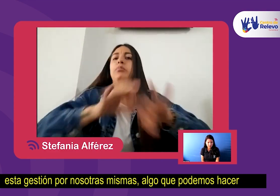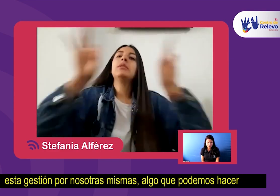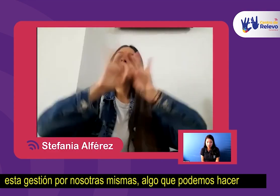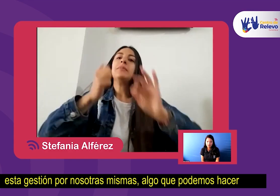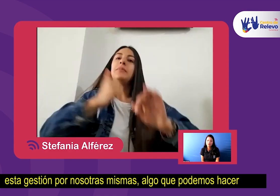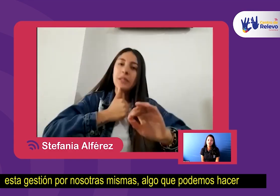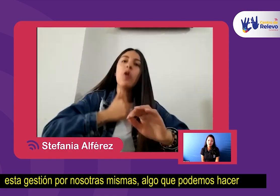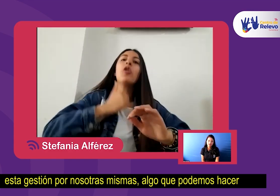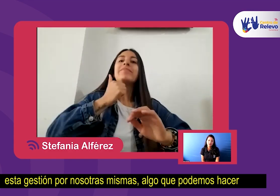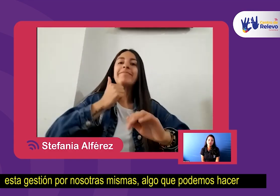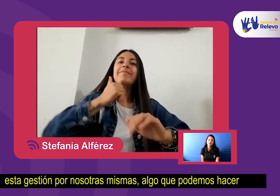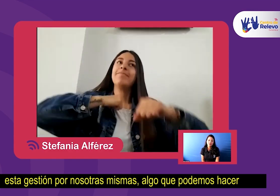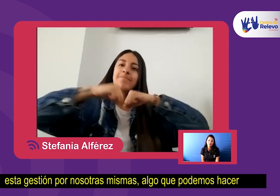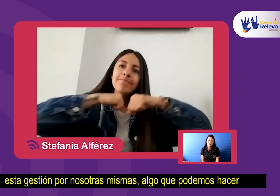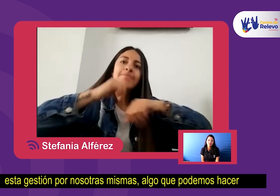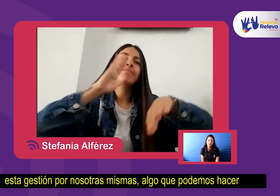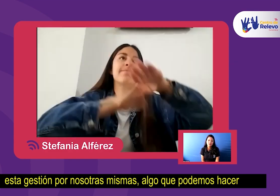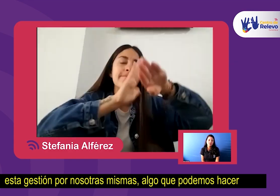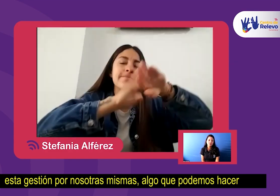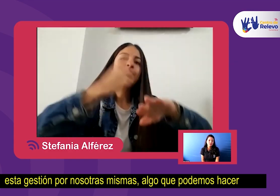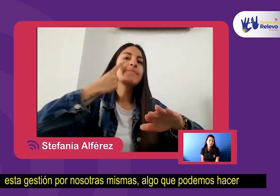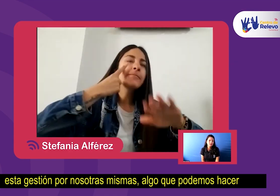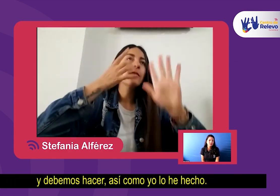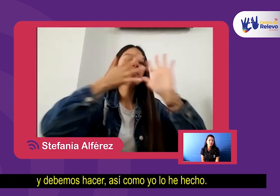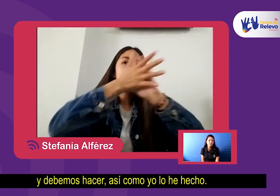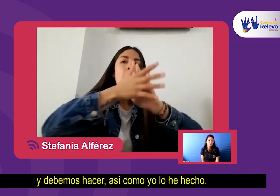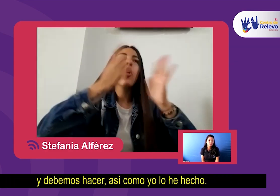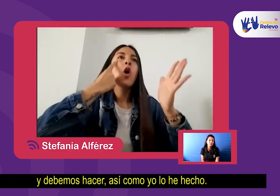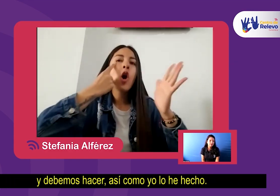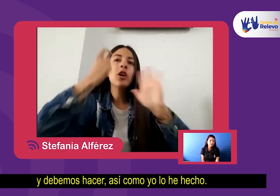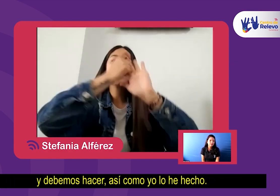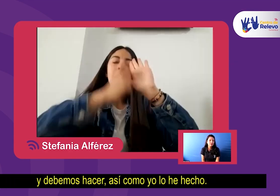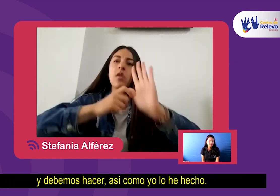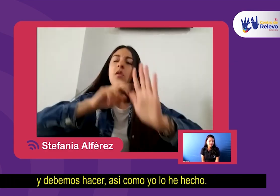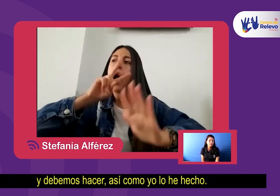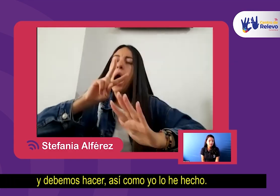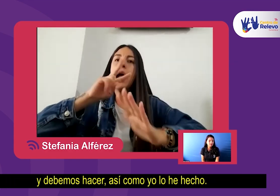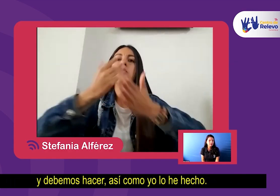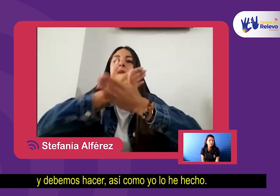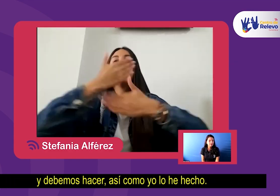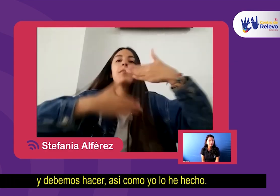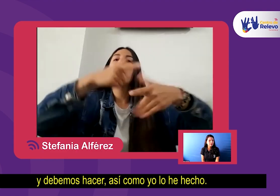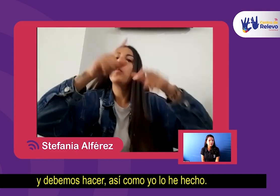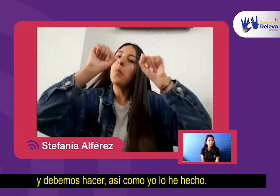mismas, algo que podemos hacer y debemos hacer, así como yo lo he hecho.